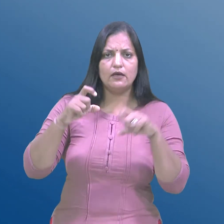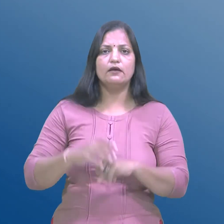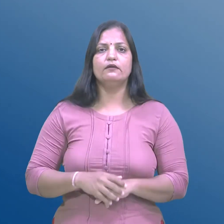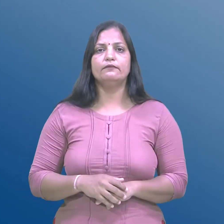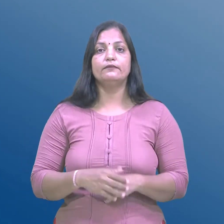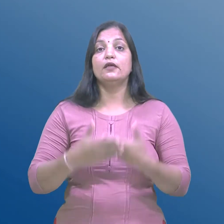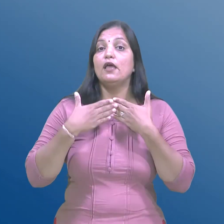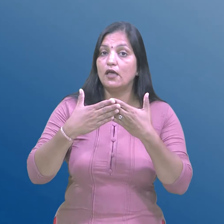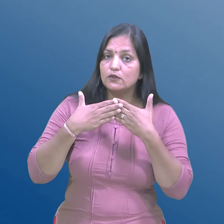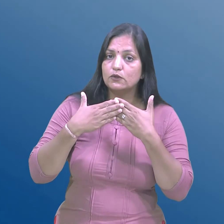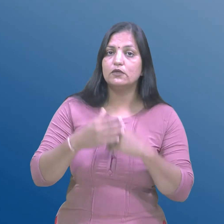શિક્ષણ, તાલીમ,